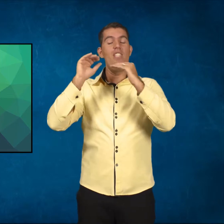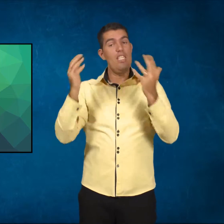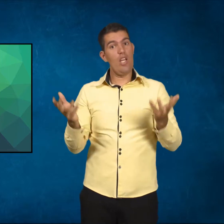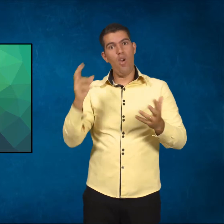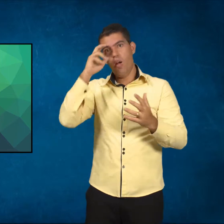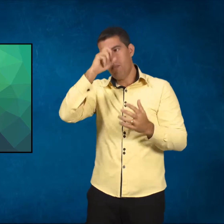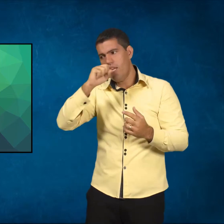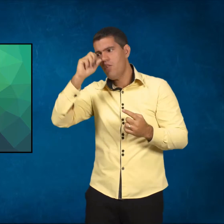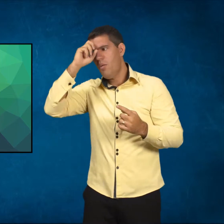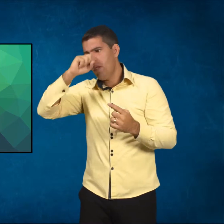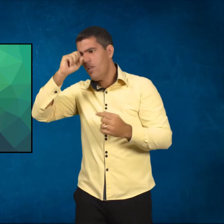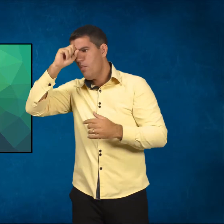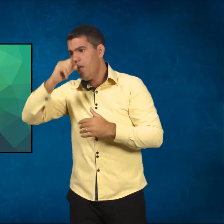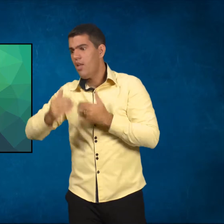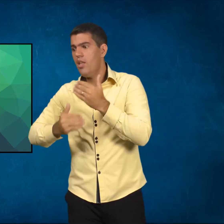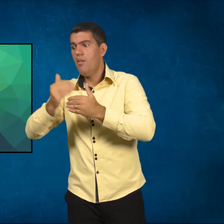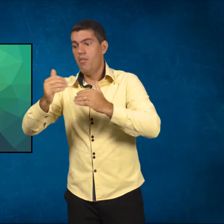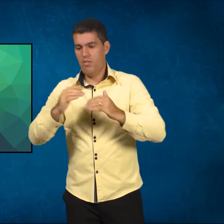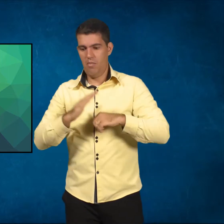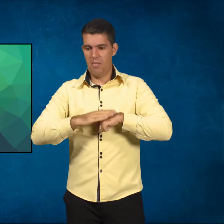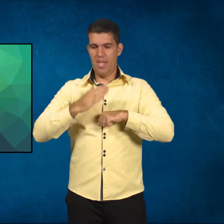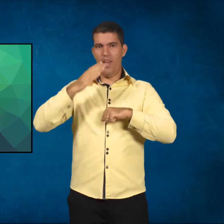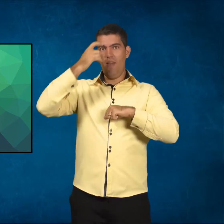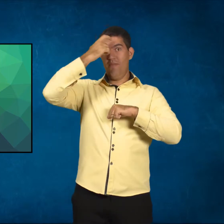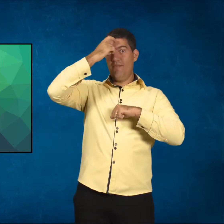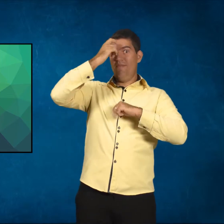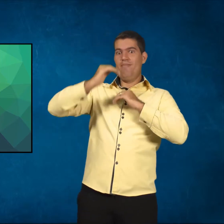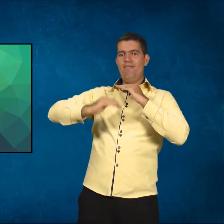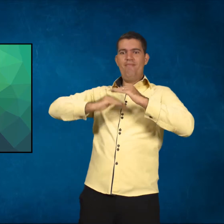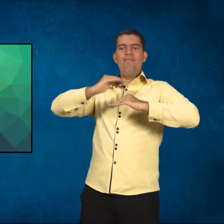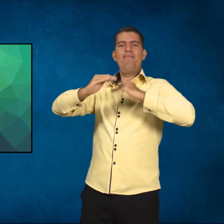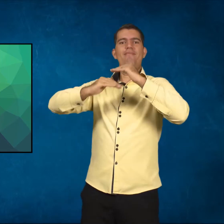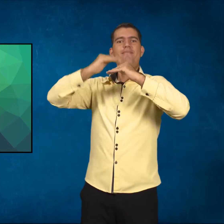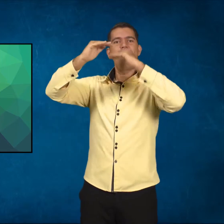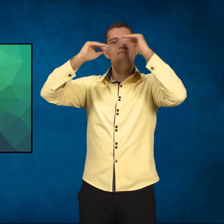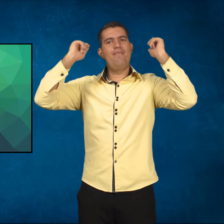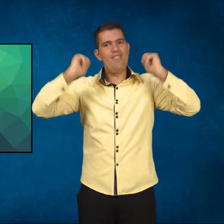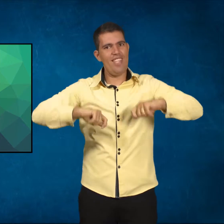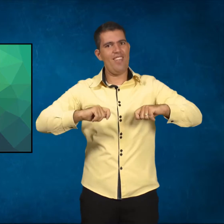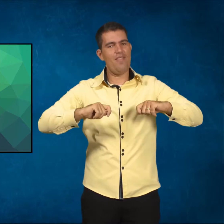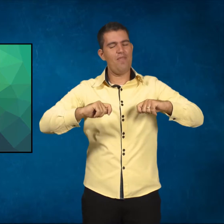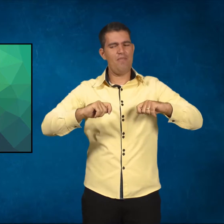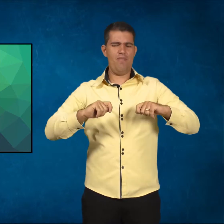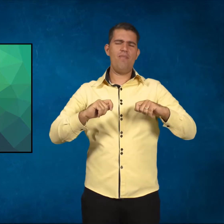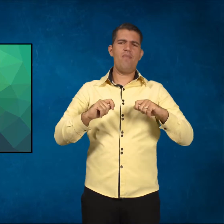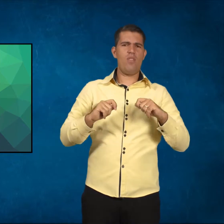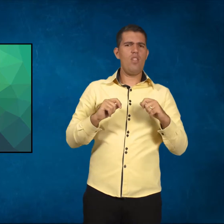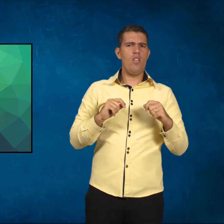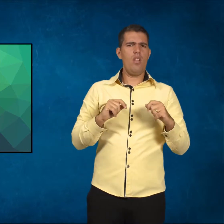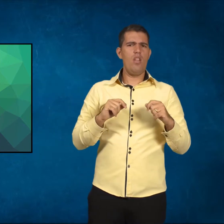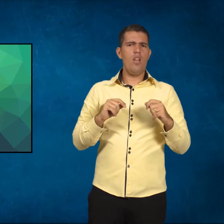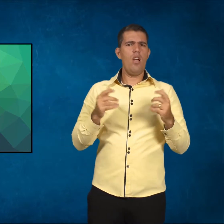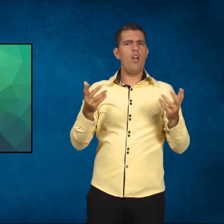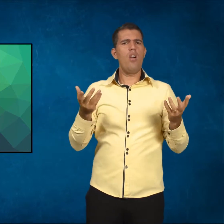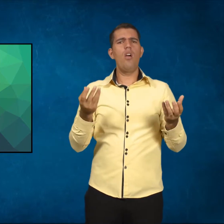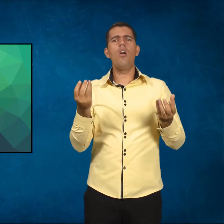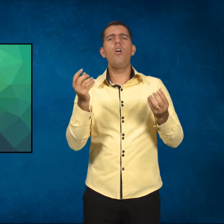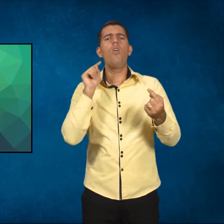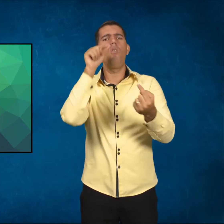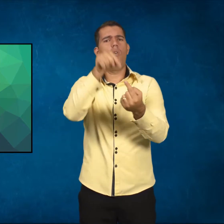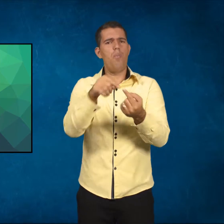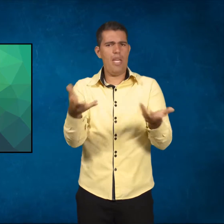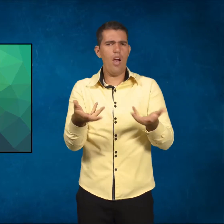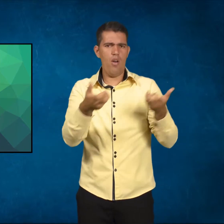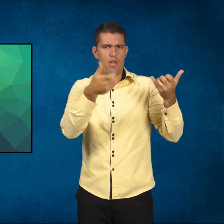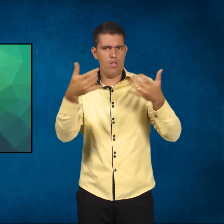então acontece um desenvolvimento mental. Mas assim, nesse viés de a aprendizagem